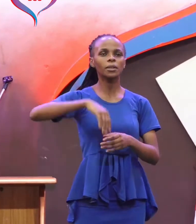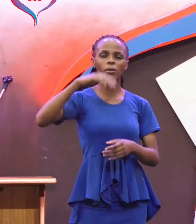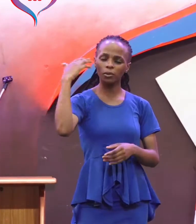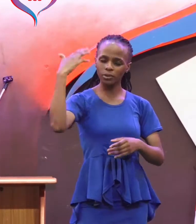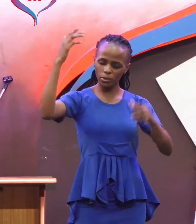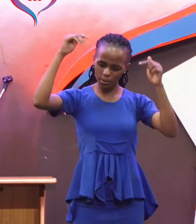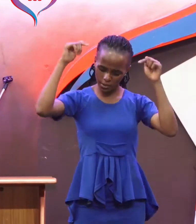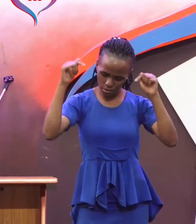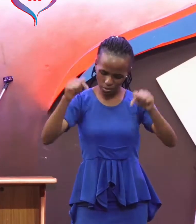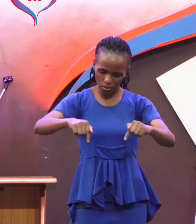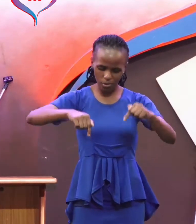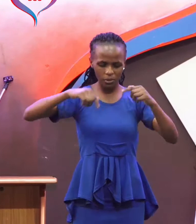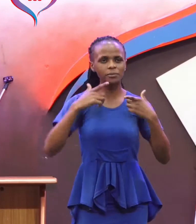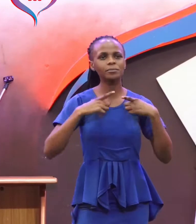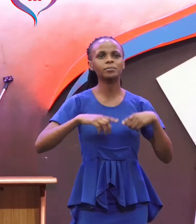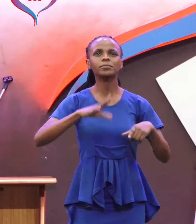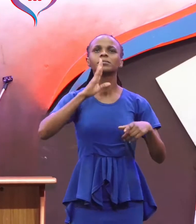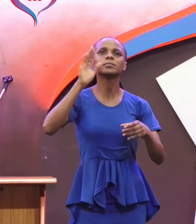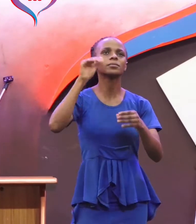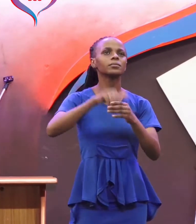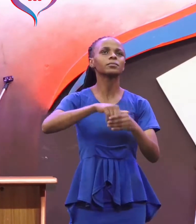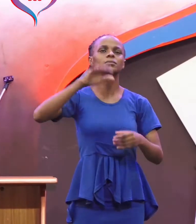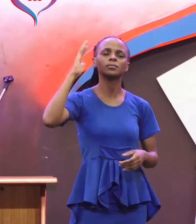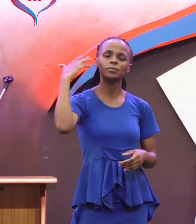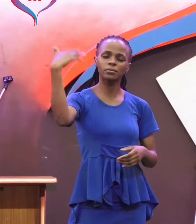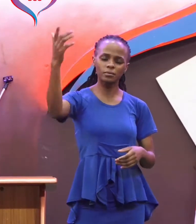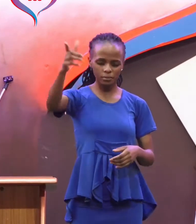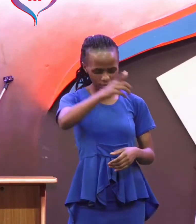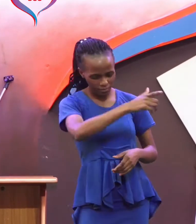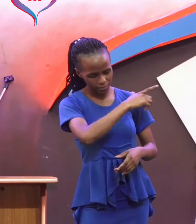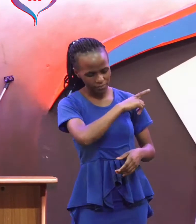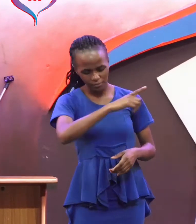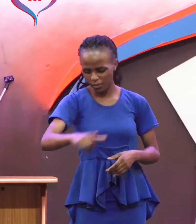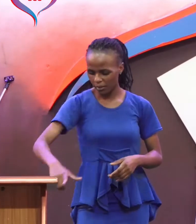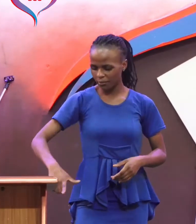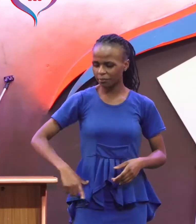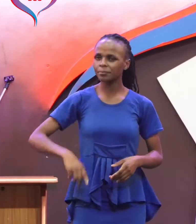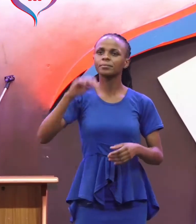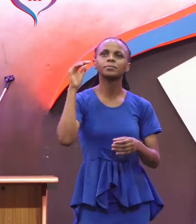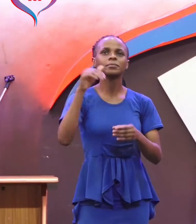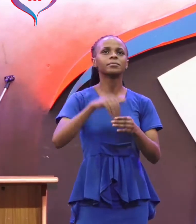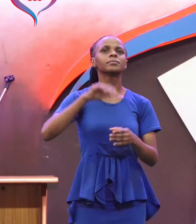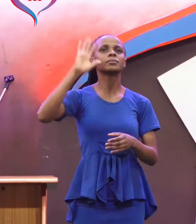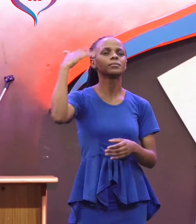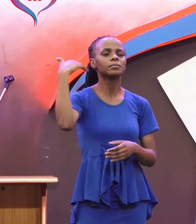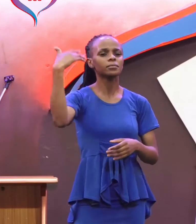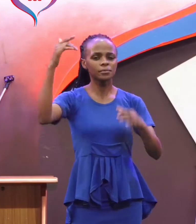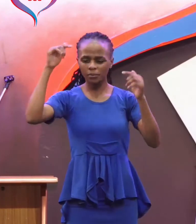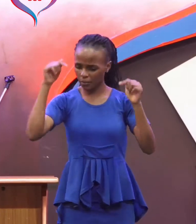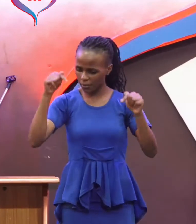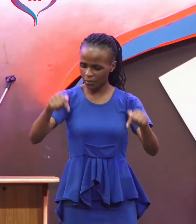mu mikono gyolero kamwe mu mikono gyomukama kamwe nange mu